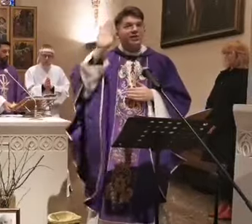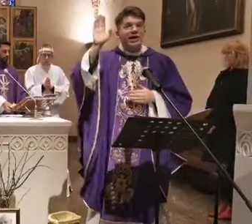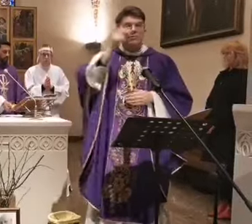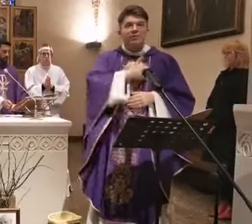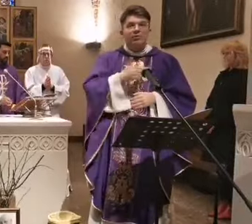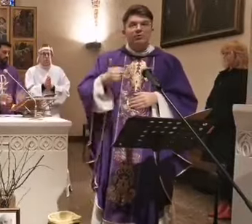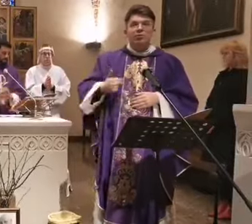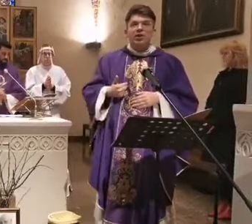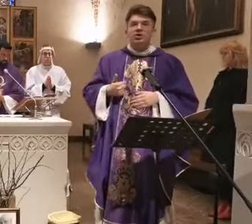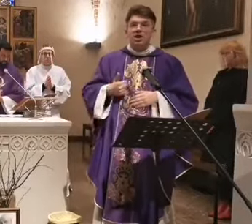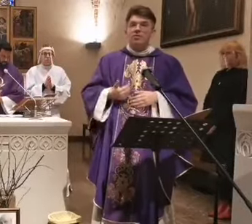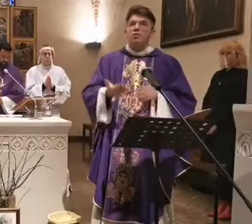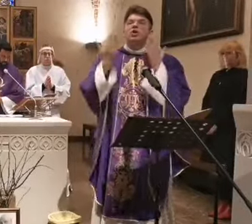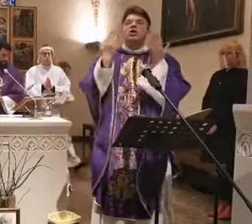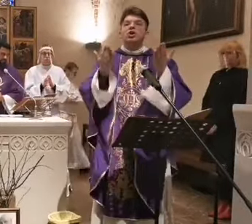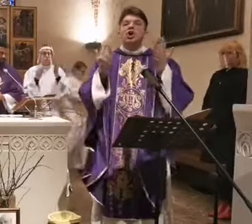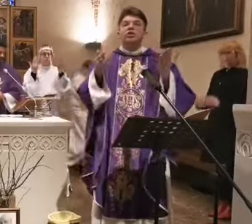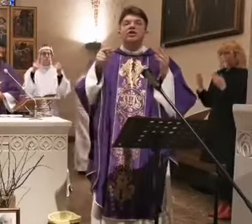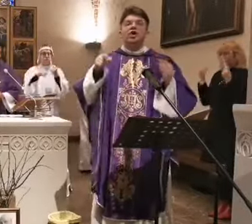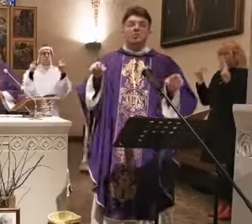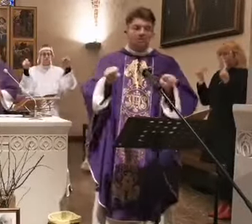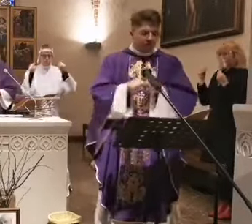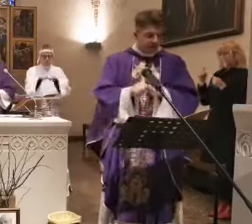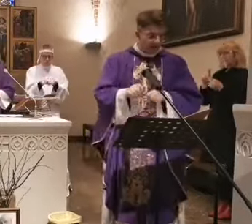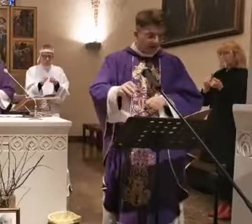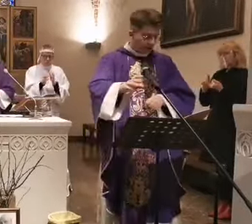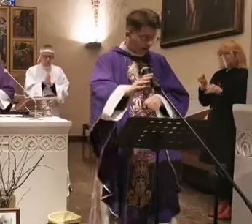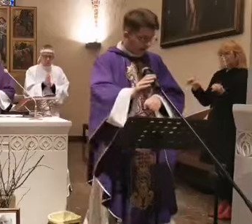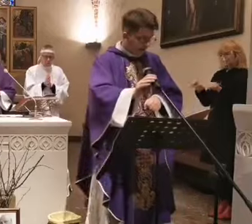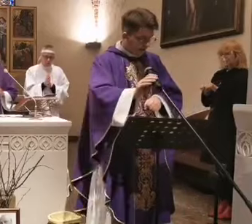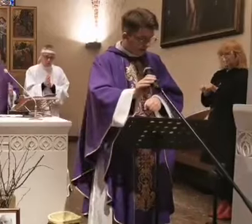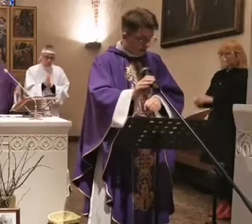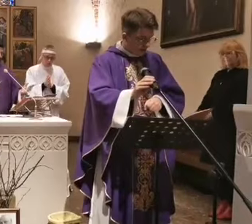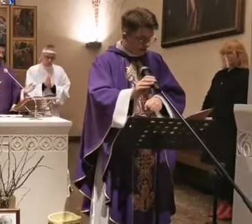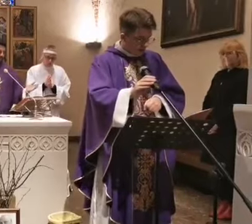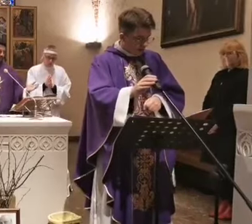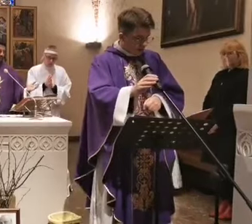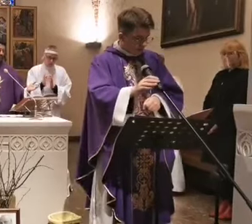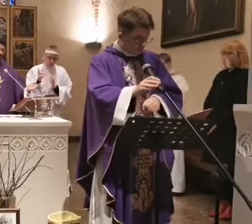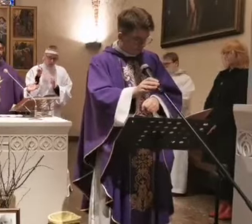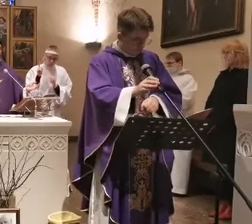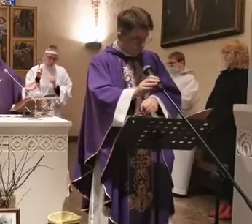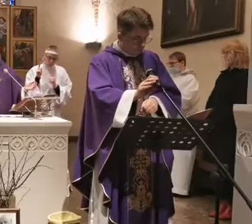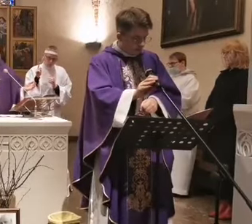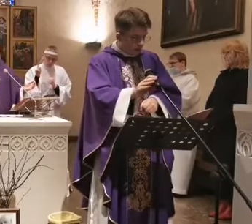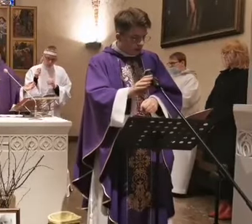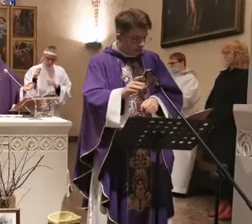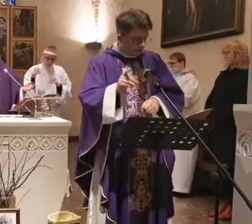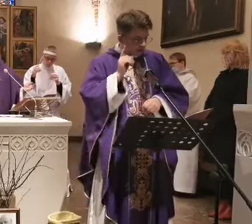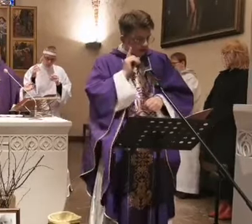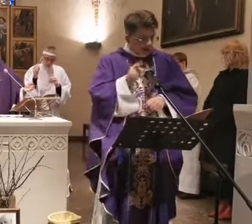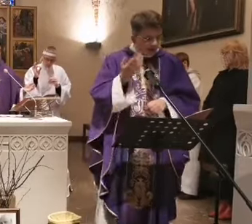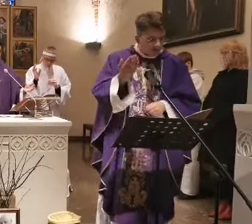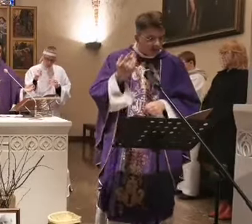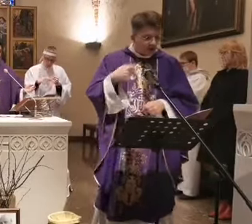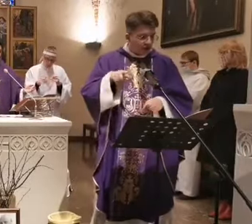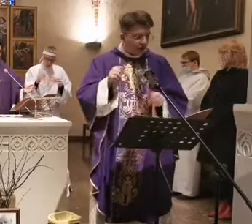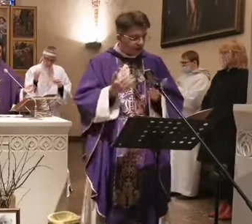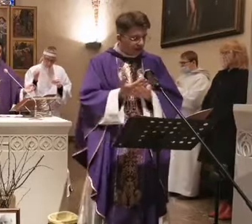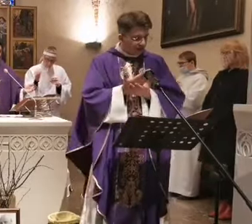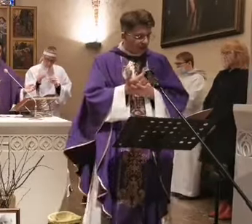Signore nostro Dio. Panu Bogu naszemu. Godne to i sprawiedliwe. È veramente cosa buona e giusta il nostro